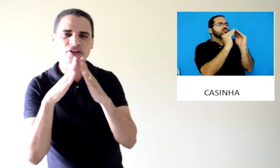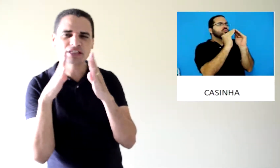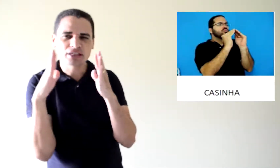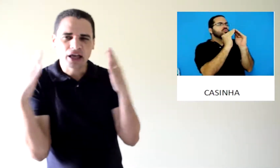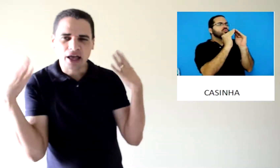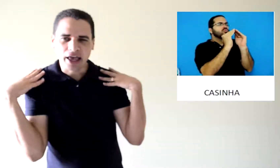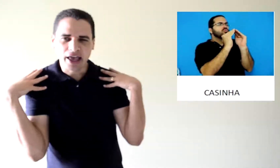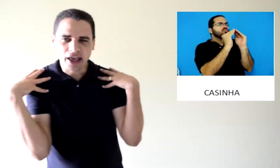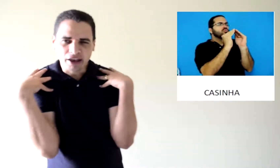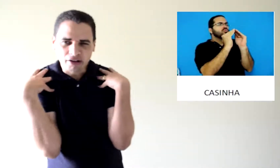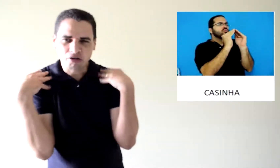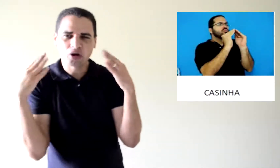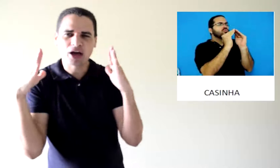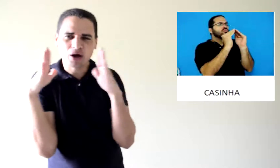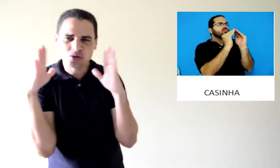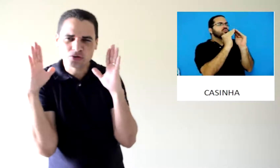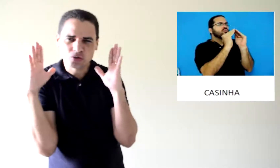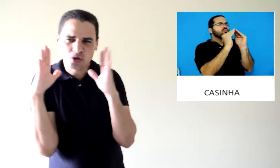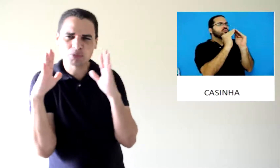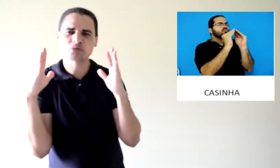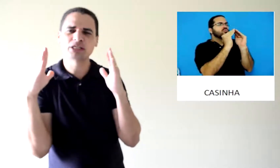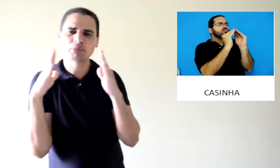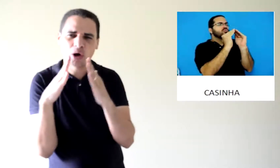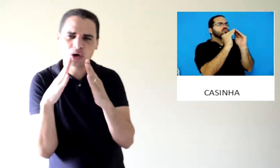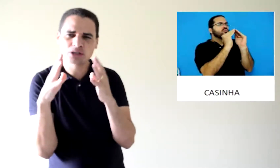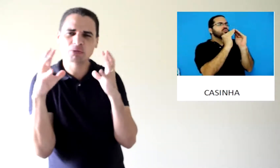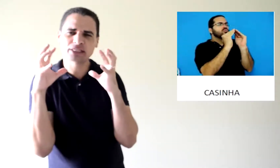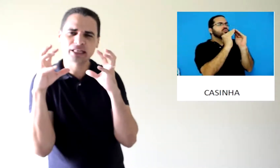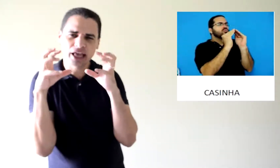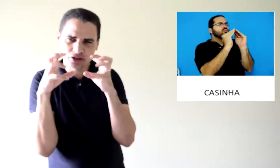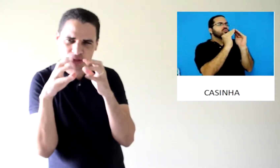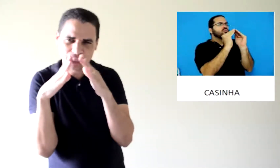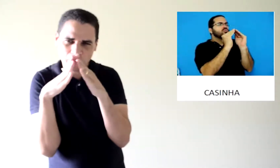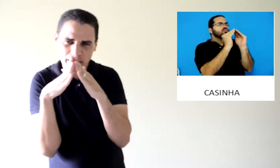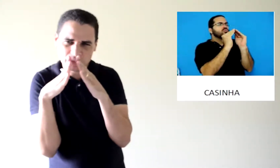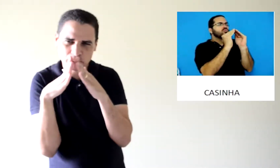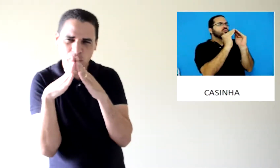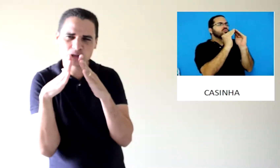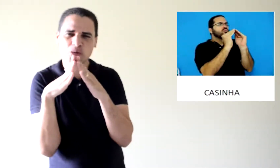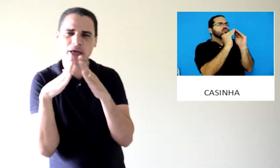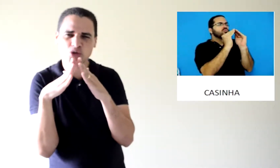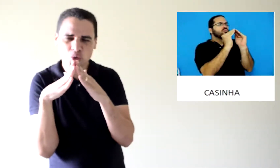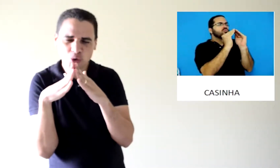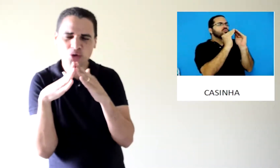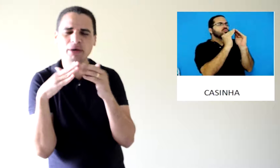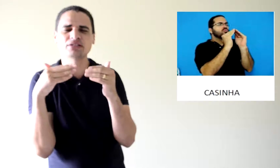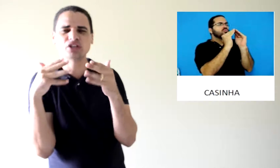Talvez colocar os ombros mais próximos, essa ideia de um sinal mais próximo, mais curto, mais